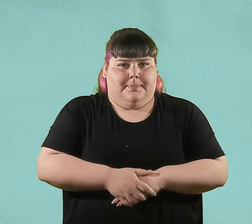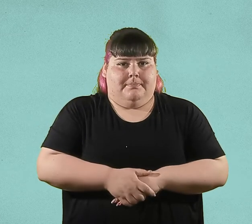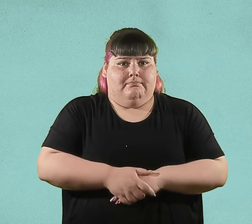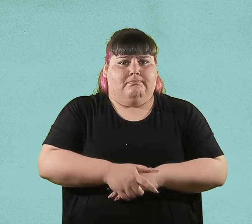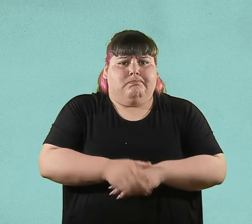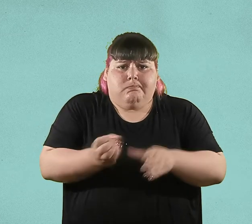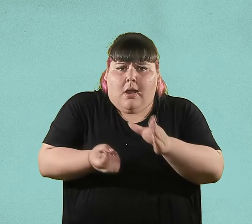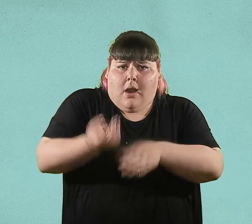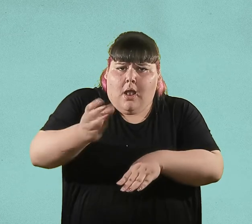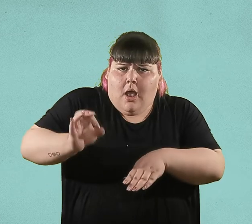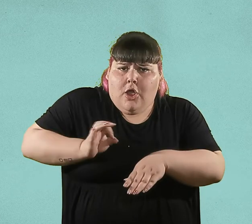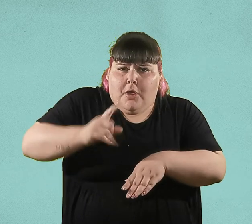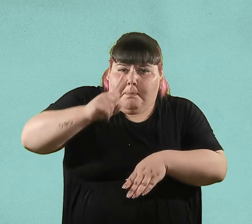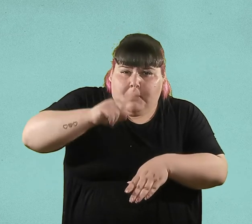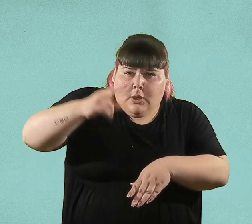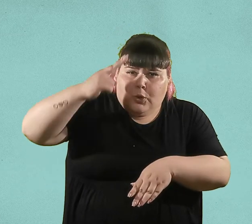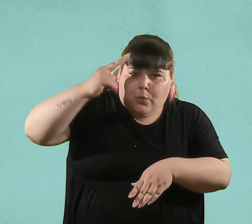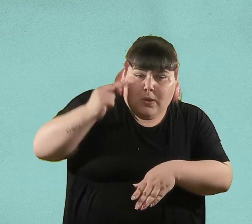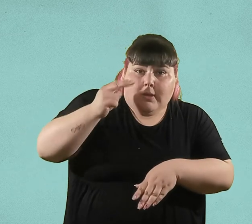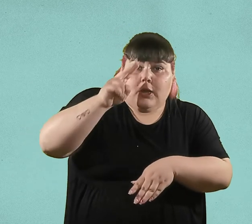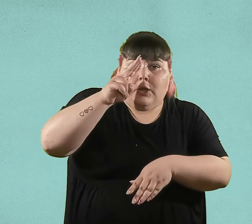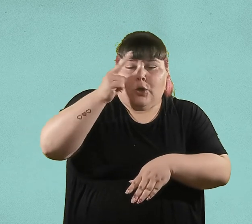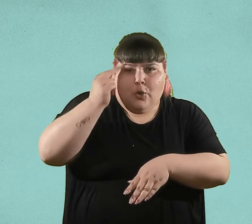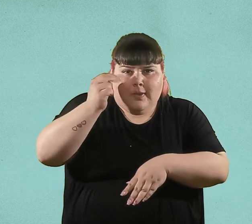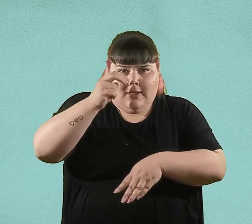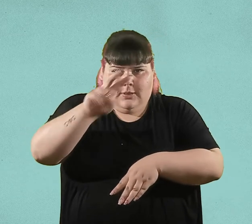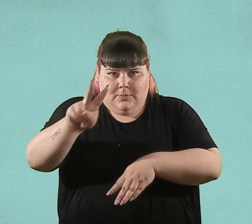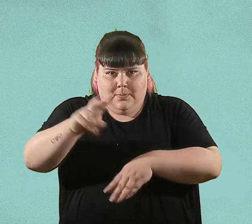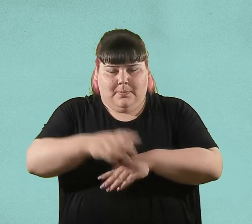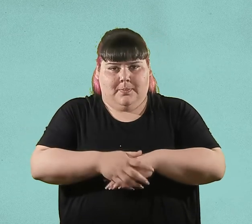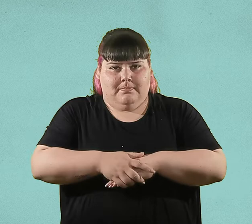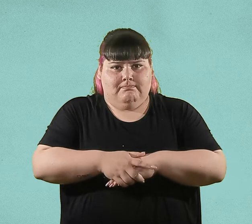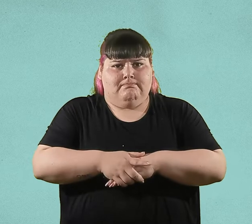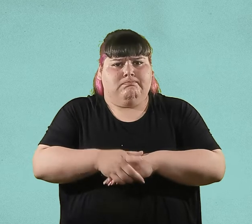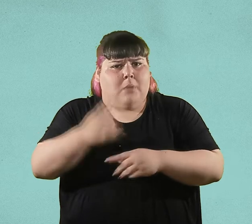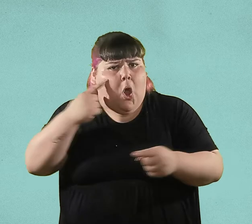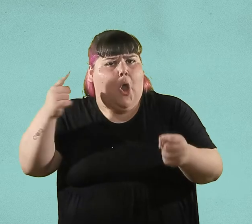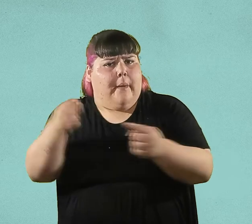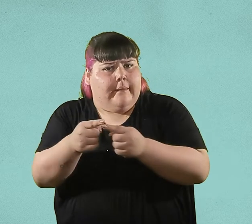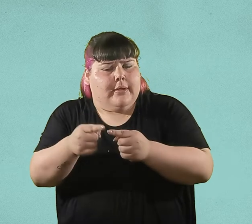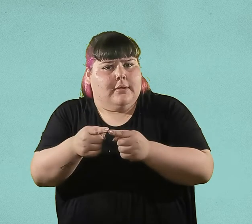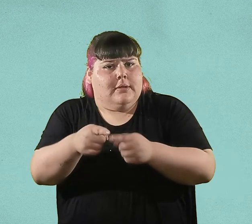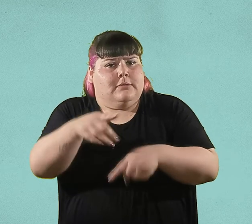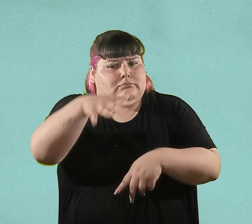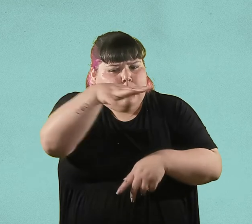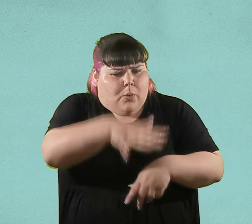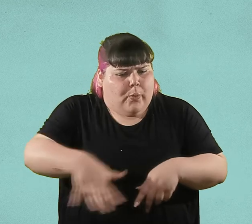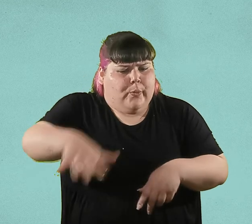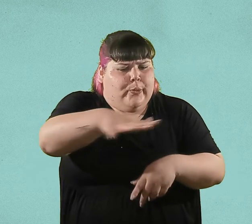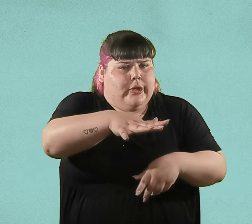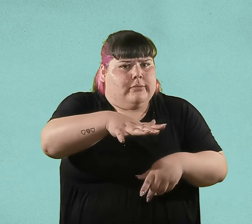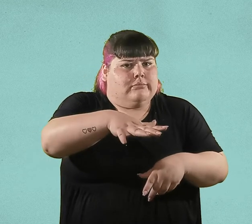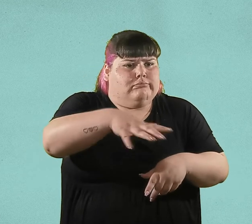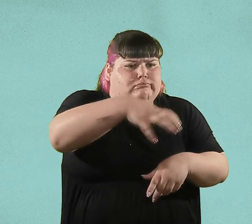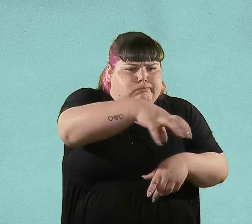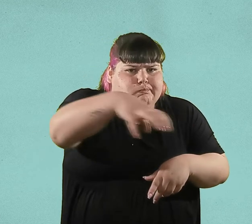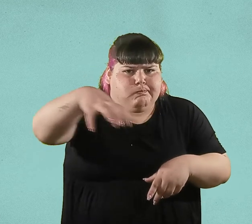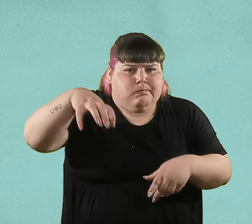Fue creado en el año 1992 para preservar una muestra de ambientes del delta